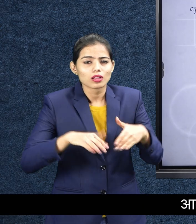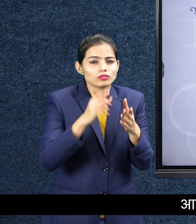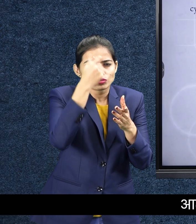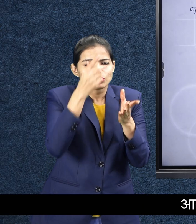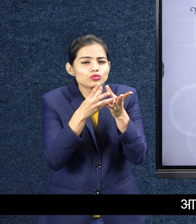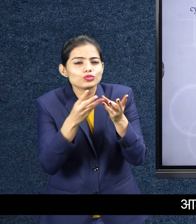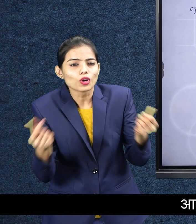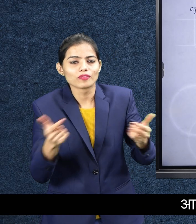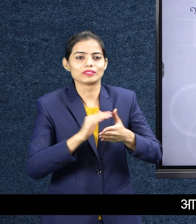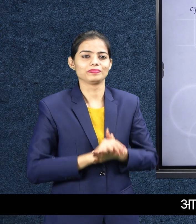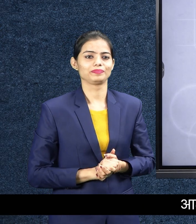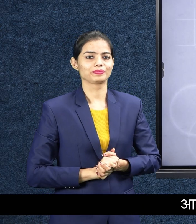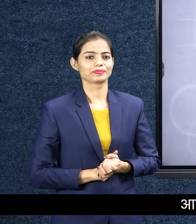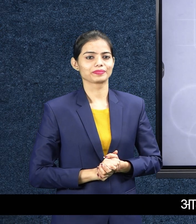आता आम्ही एक समस्या सोडवू.